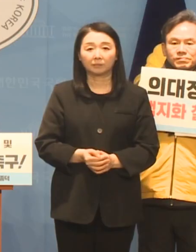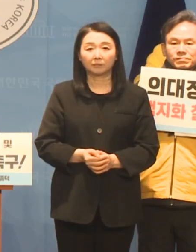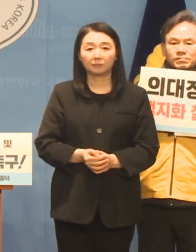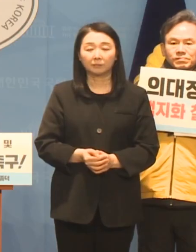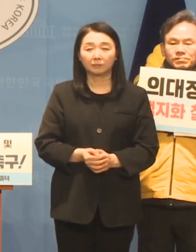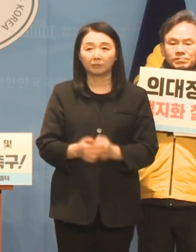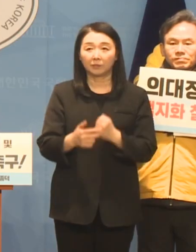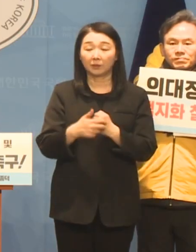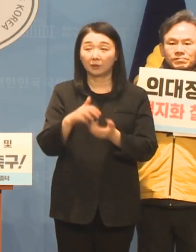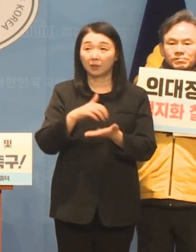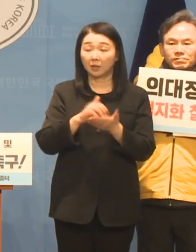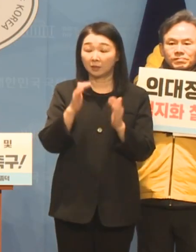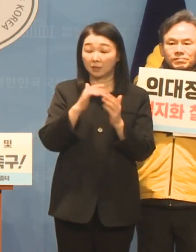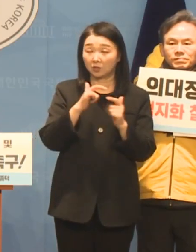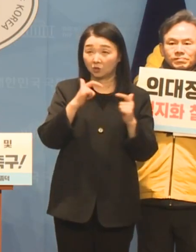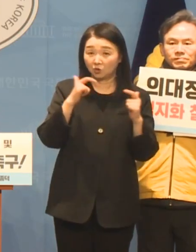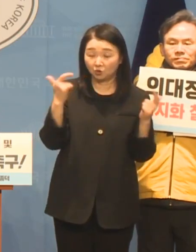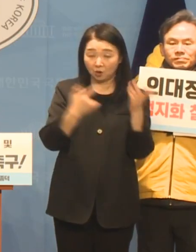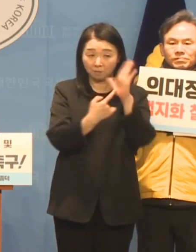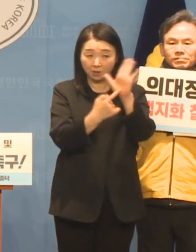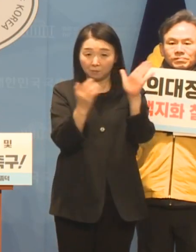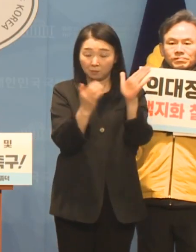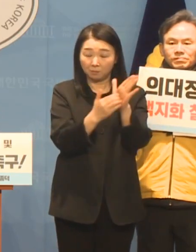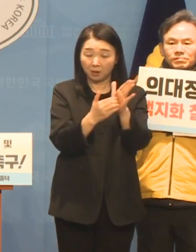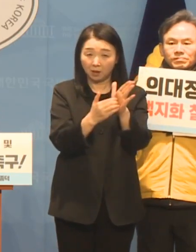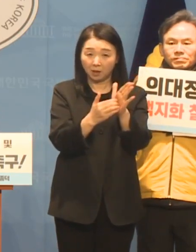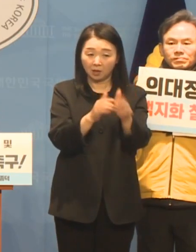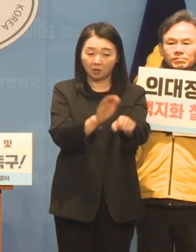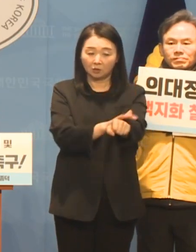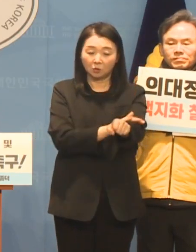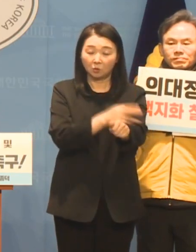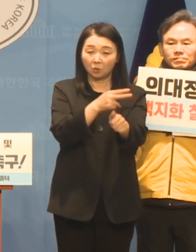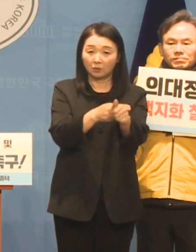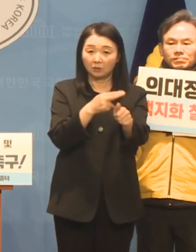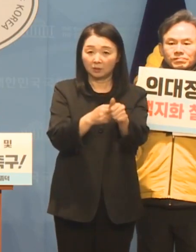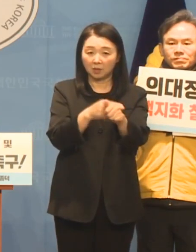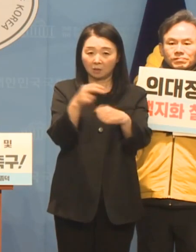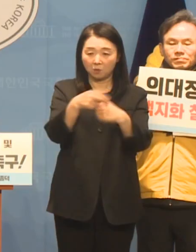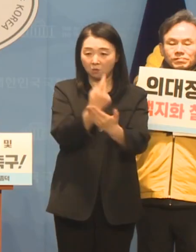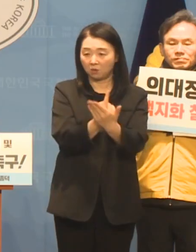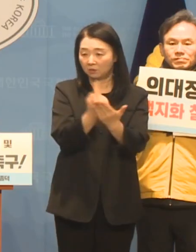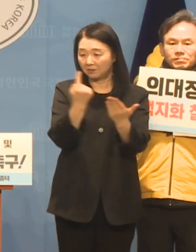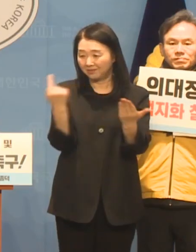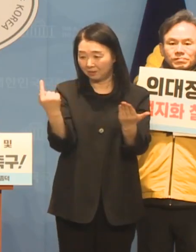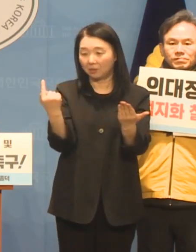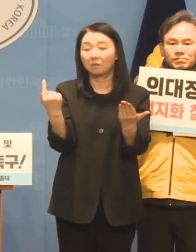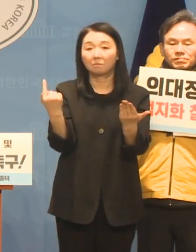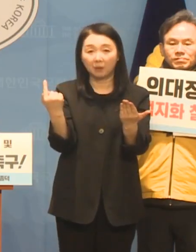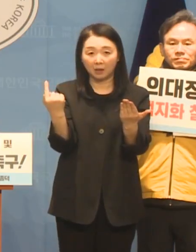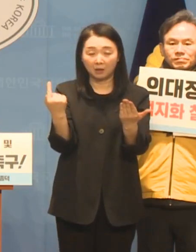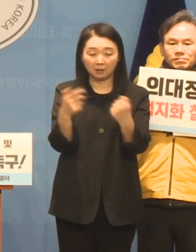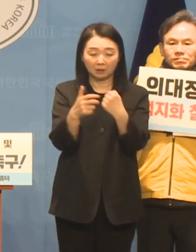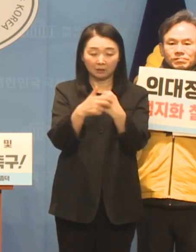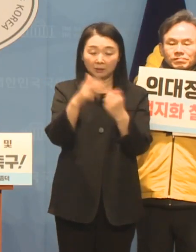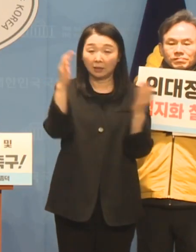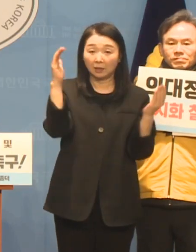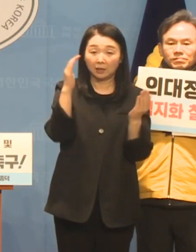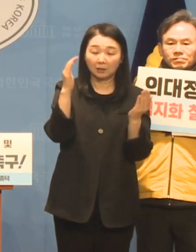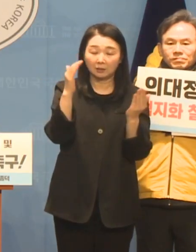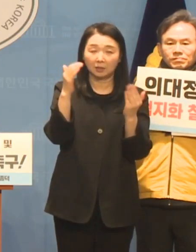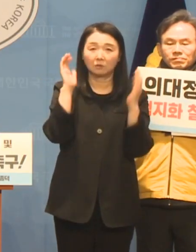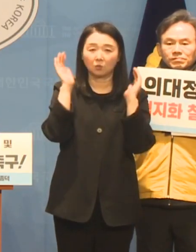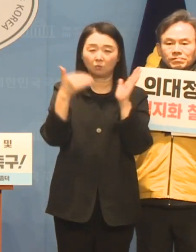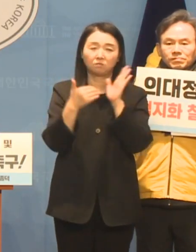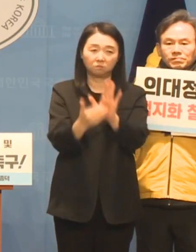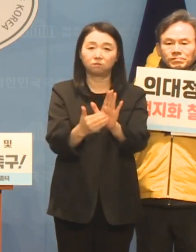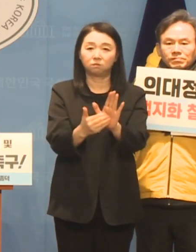의대 증원이 발표되자마자 전공의들이 병원을 이탈했고 그 이후에 의대생들이 수업을